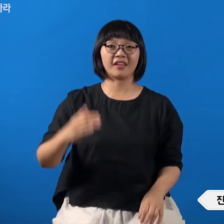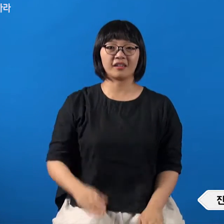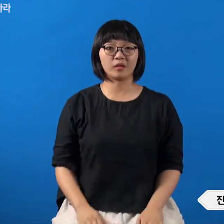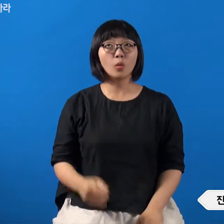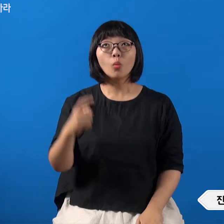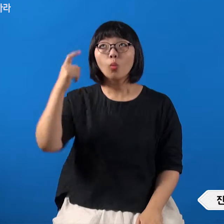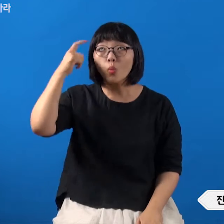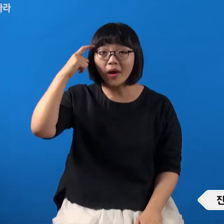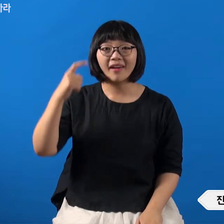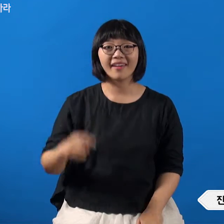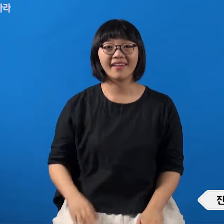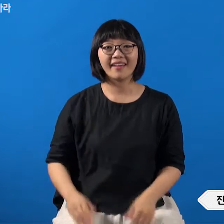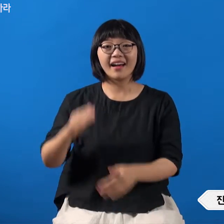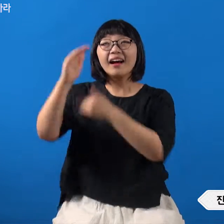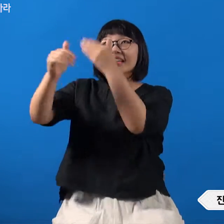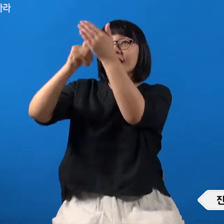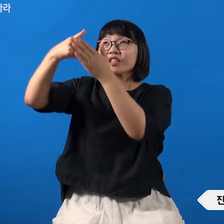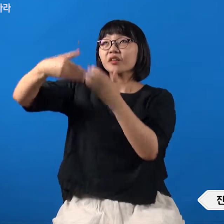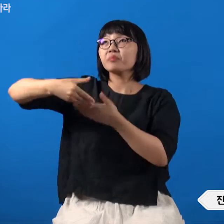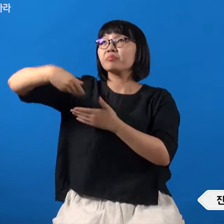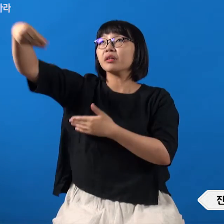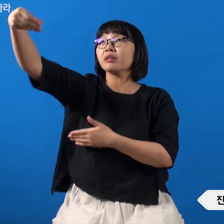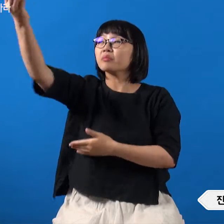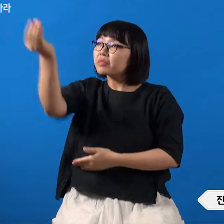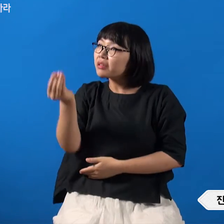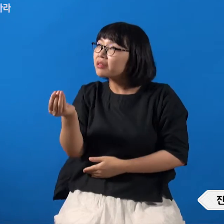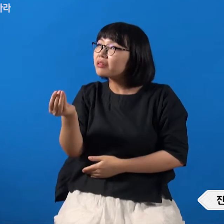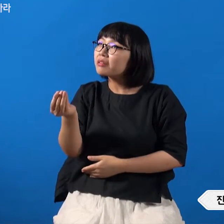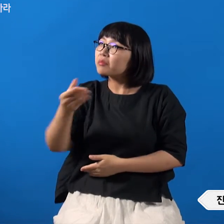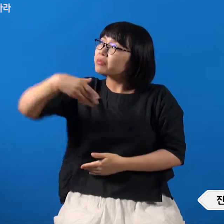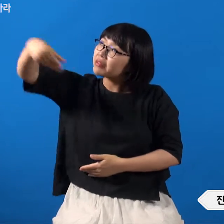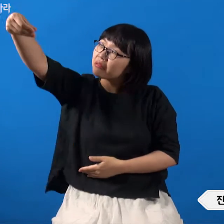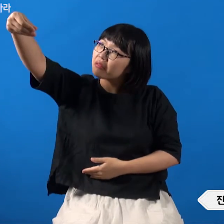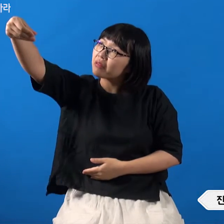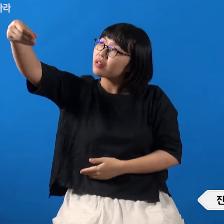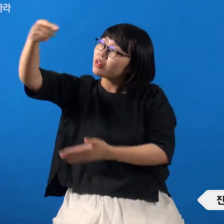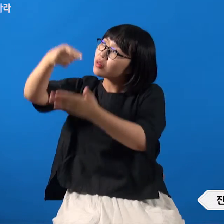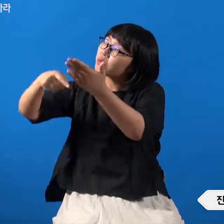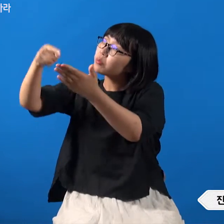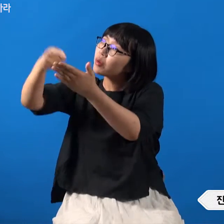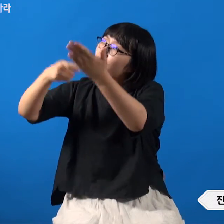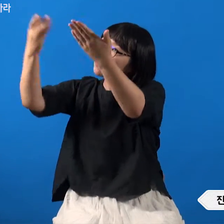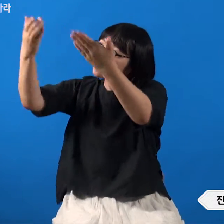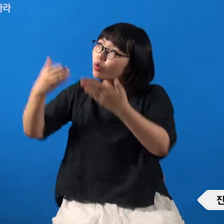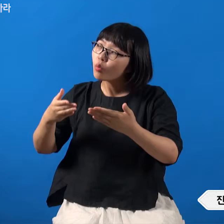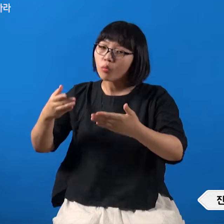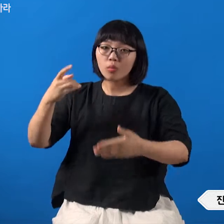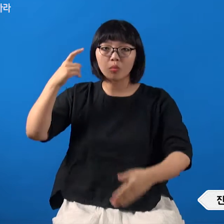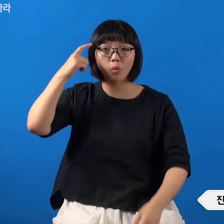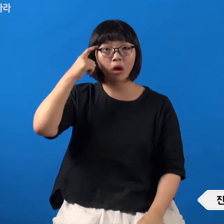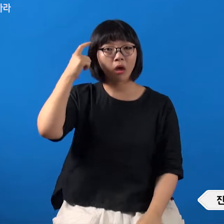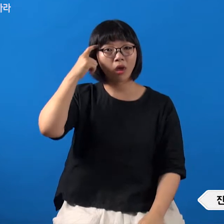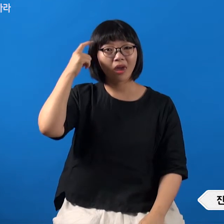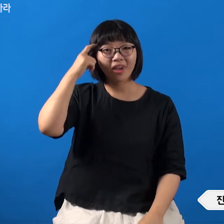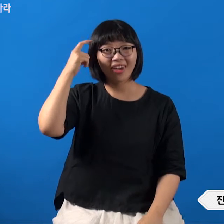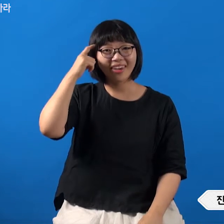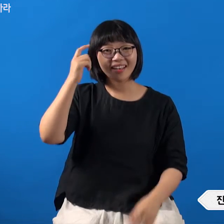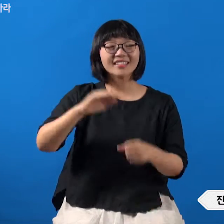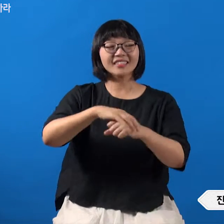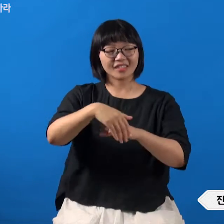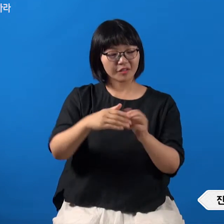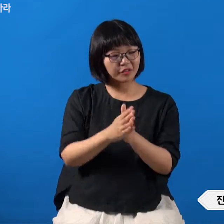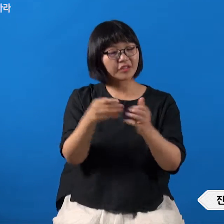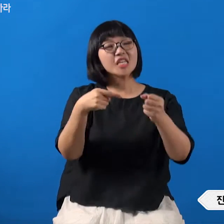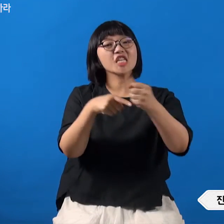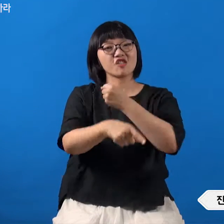하나님께 꾸이는 것이라고 말씀하시고 하나님께서 갚아주실까? 성경은 그 이유를 이렇게 설명합니다.